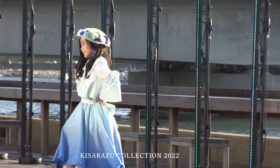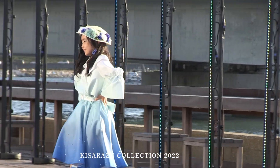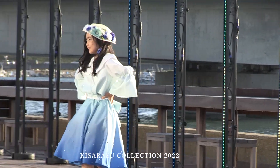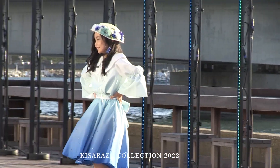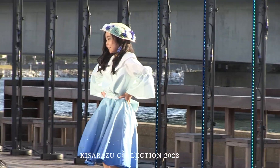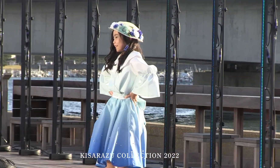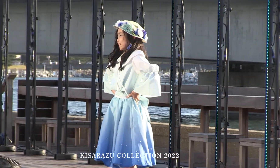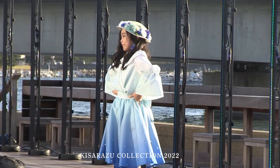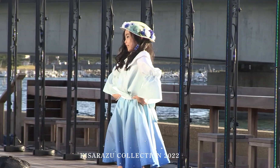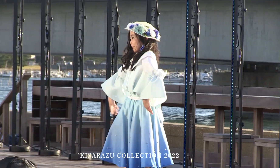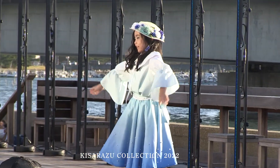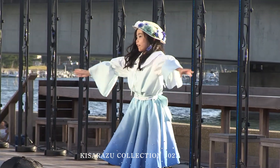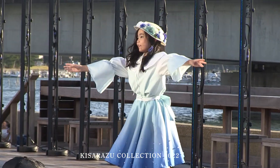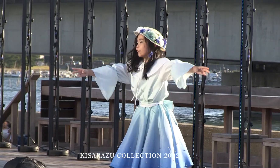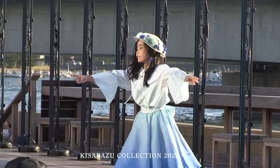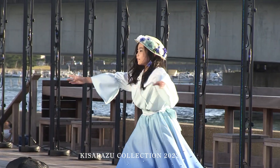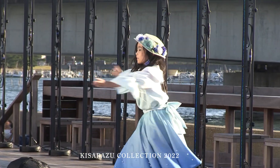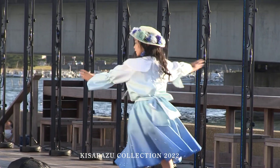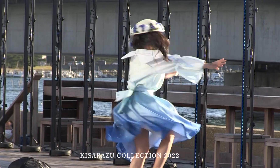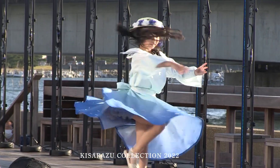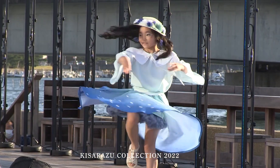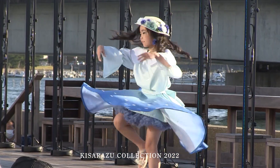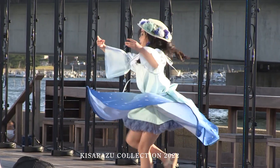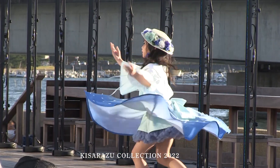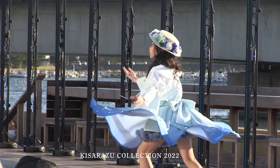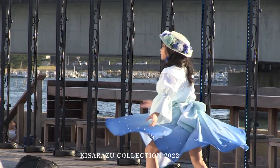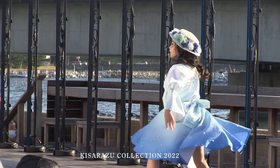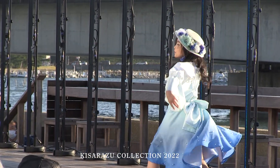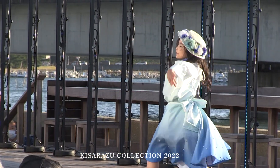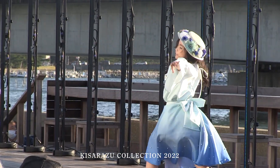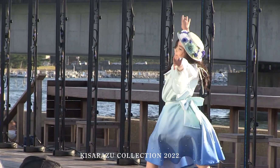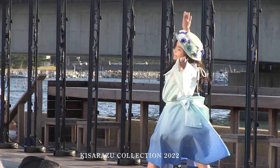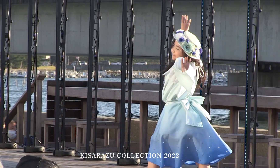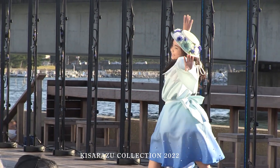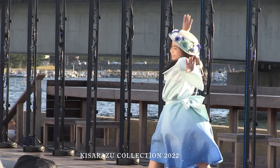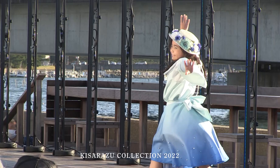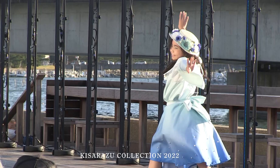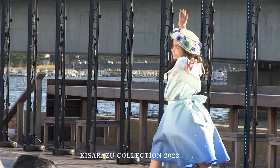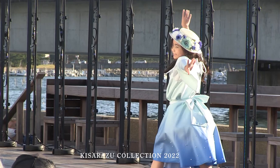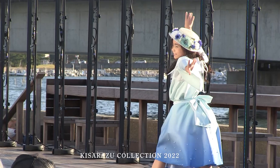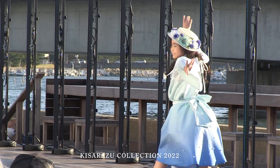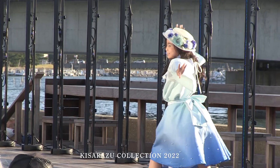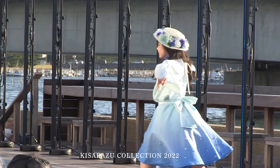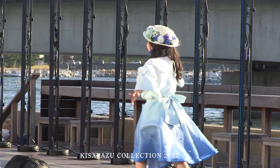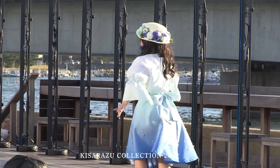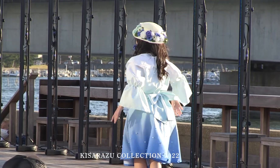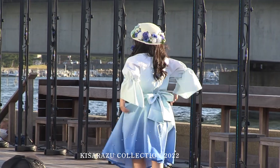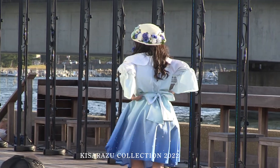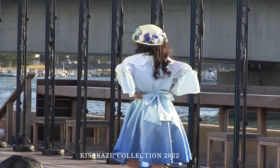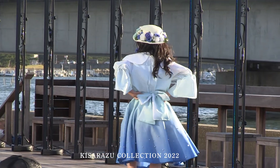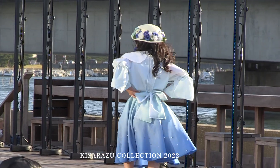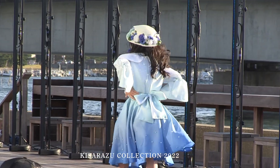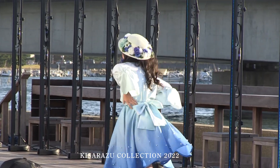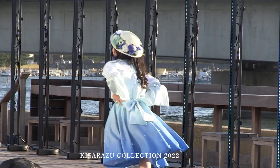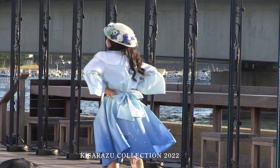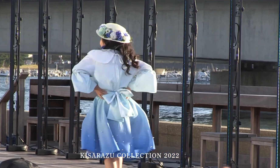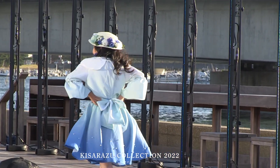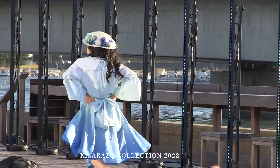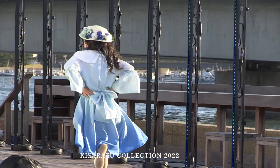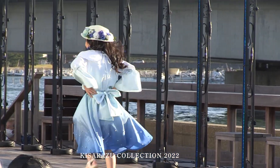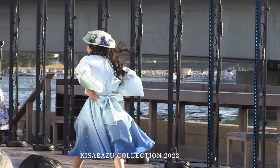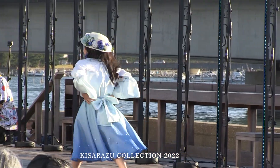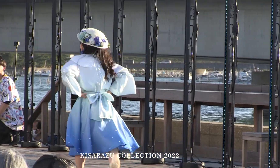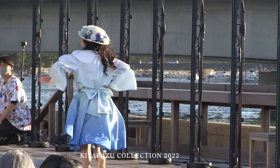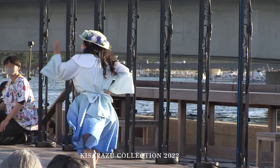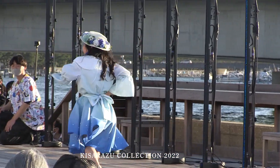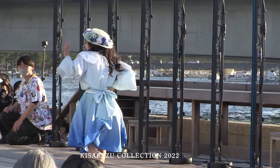見ている人が楽しい気持ちになってもらえるように 頑張ります。嬉しさ爆発です。どんなことに